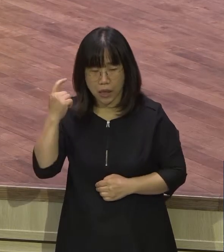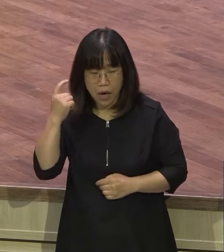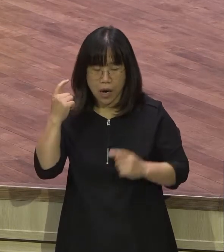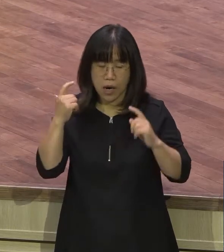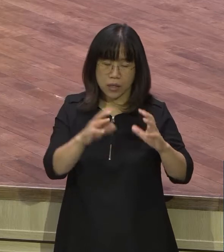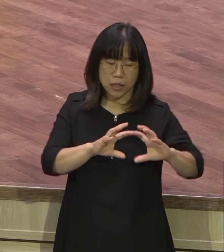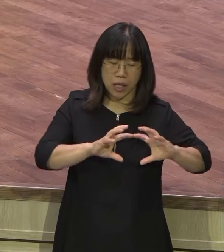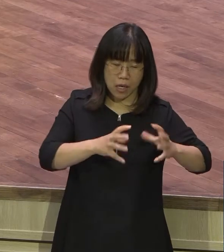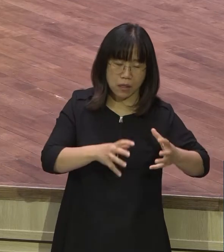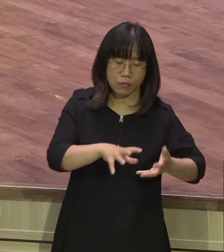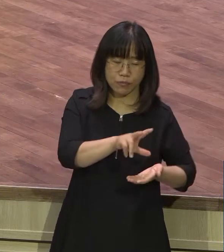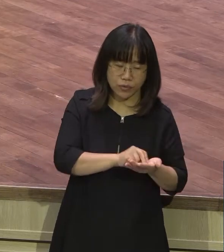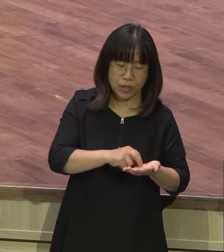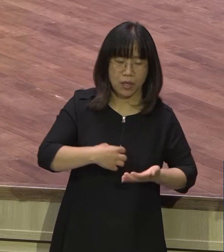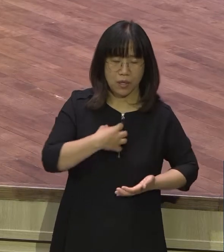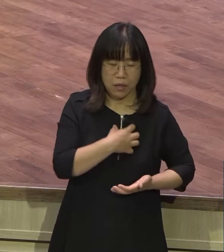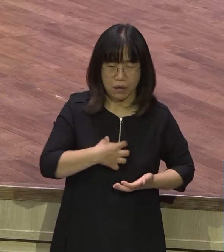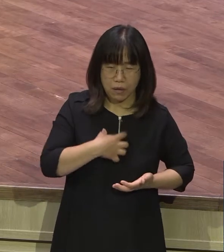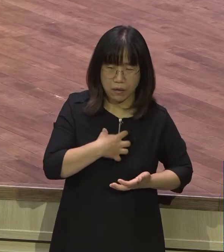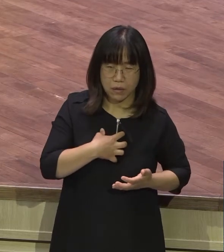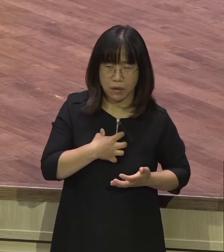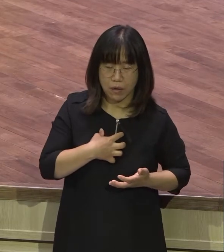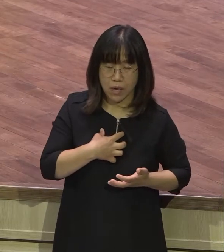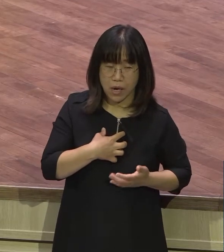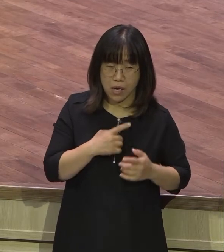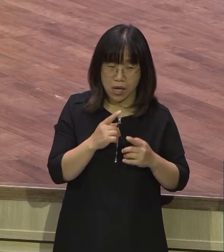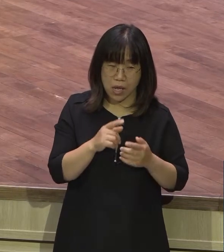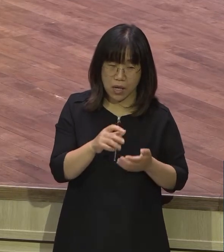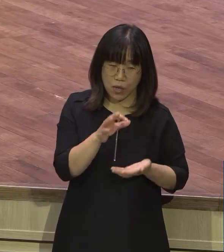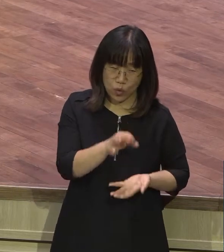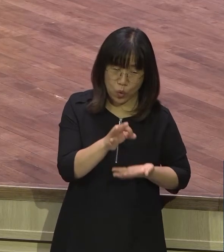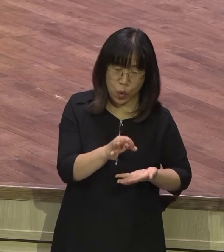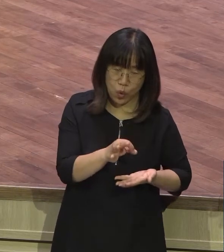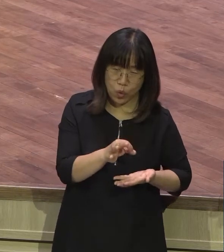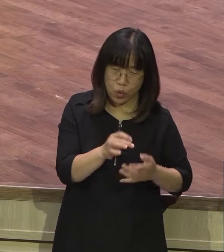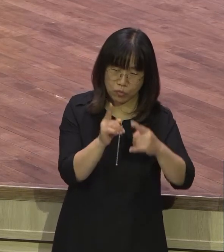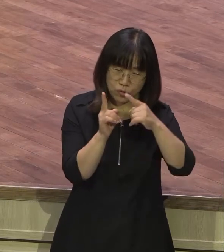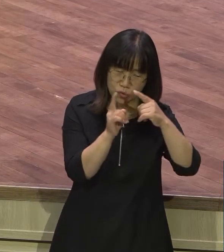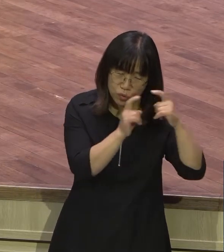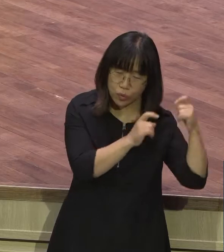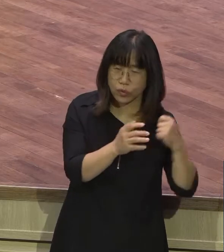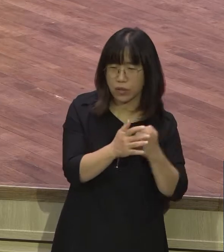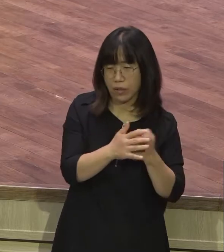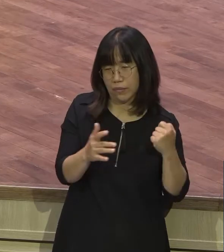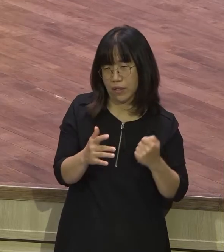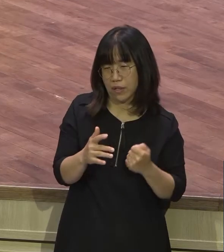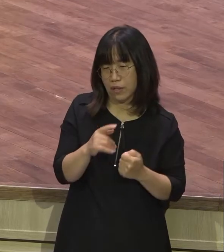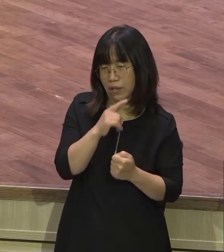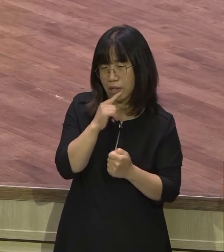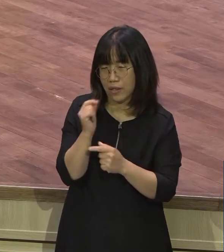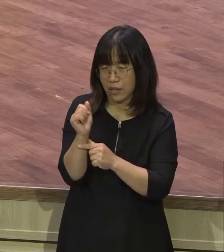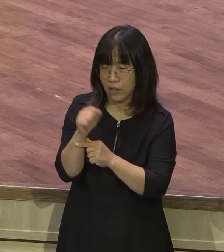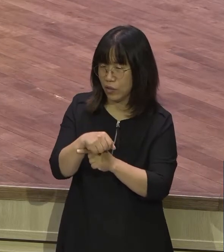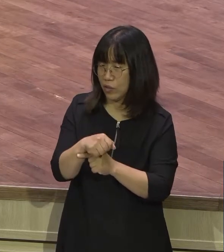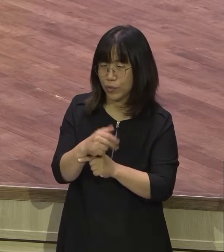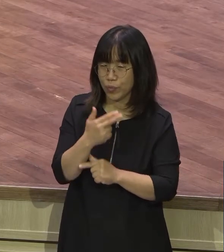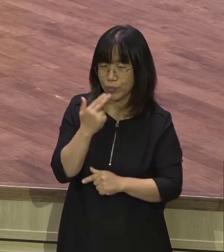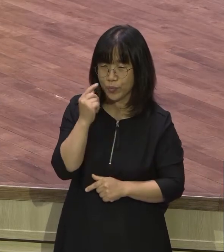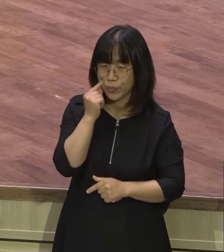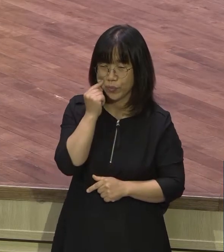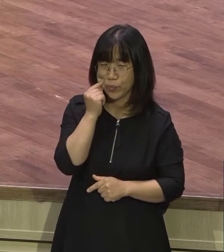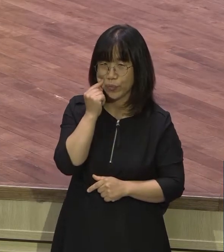염려 또 특별히 재물의 유혹에 막혀 결실치 못한다 그랬어요 물질 때문에